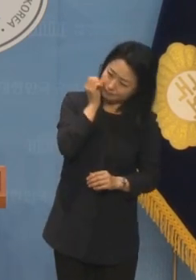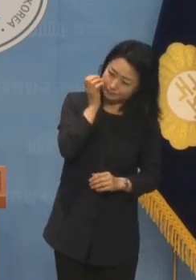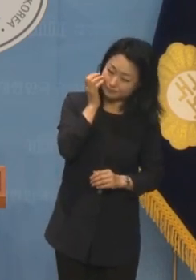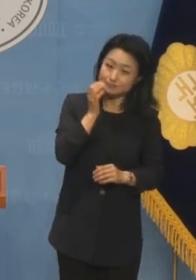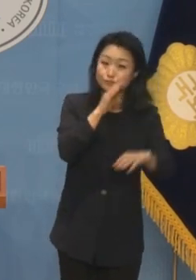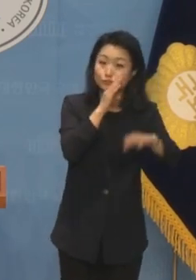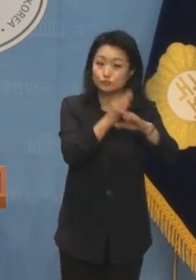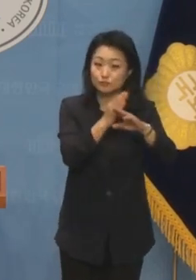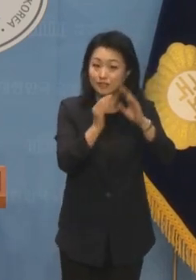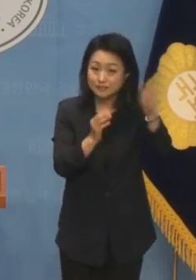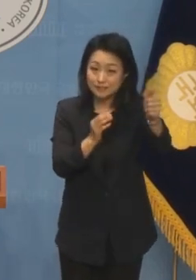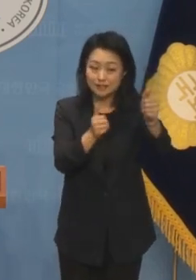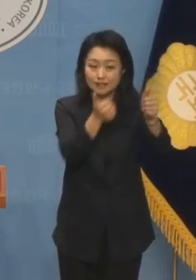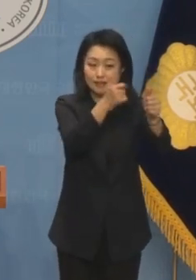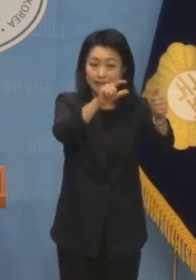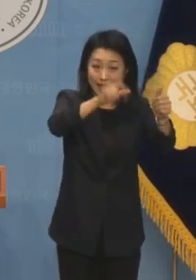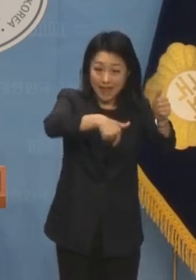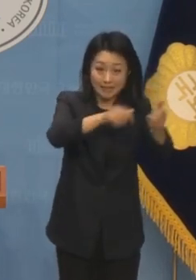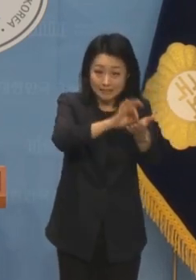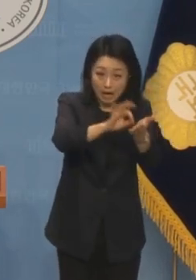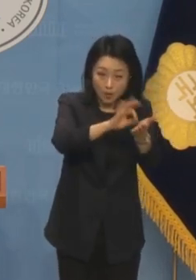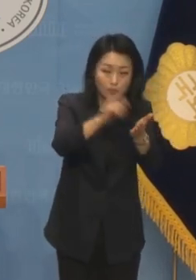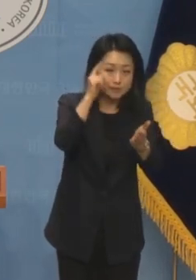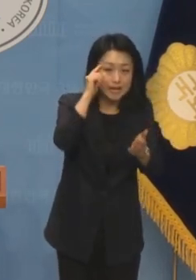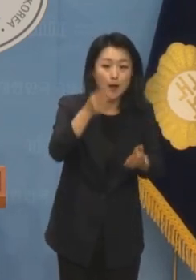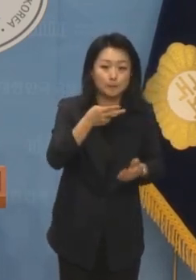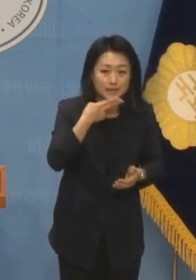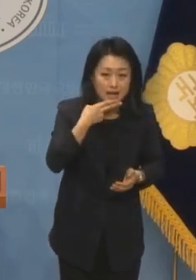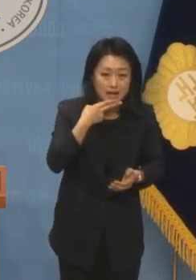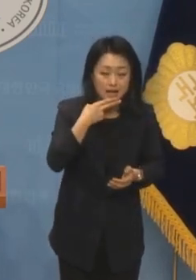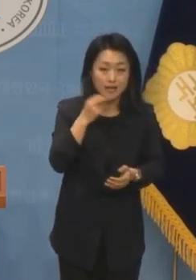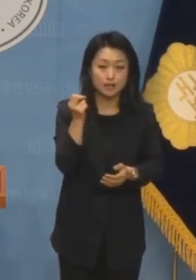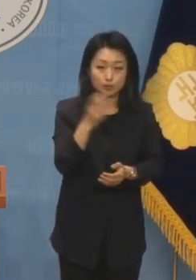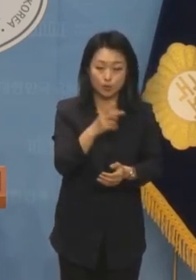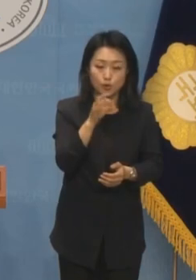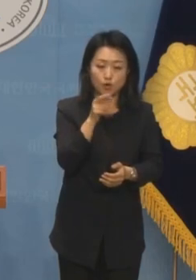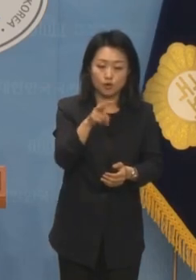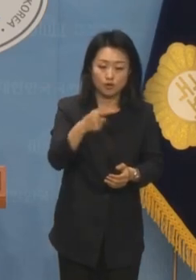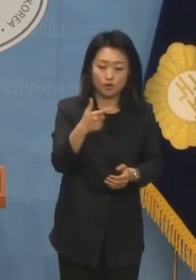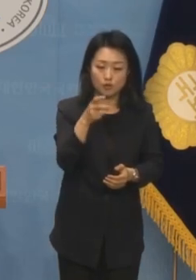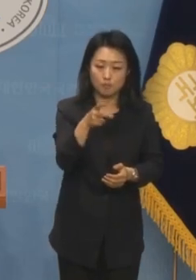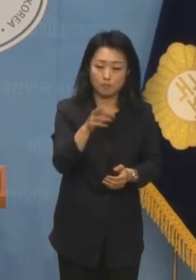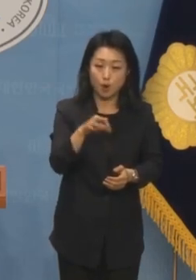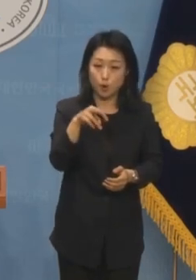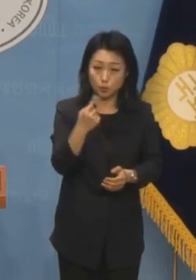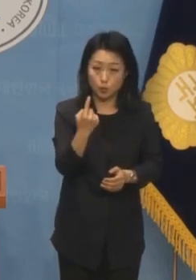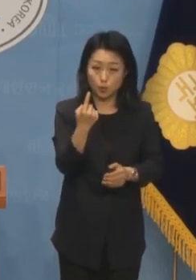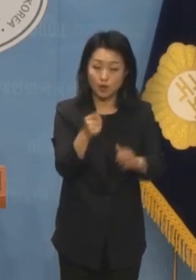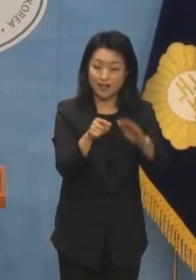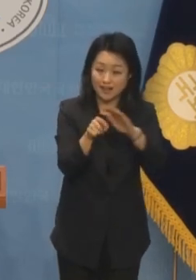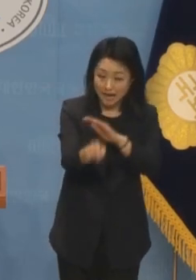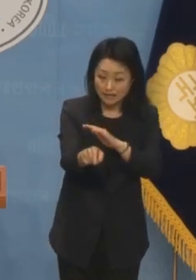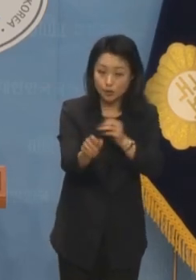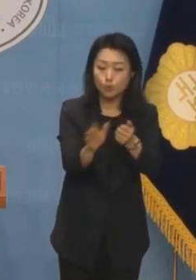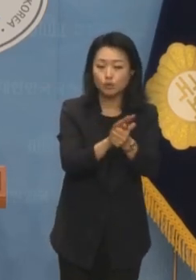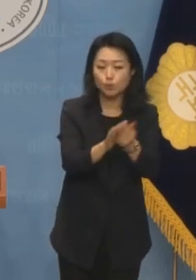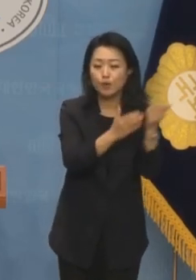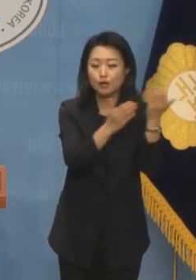김정은이 핵을 사용할 생각이 전혀 없다, 연평도를 방문해 주민들을 위로하고 싶다고